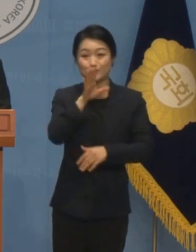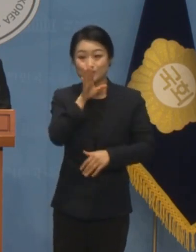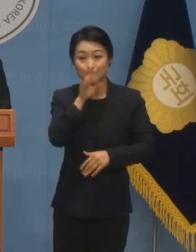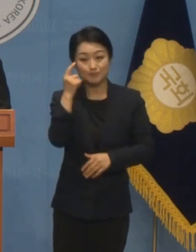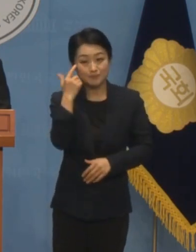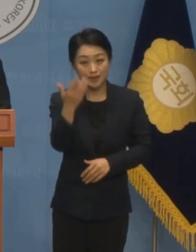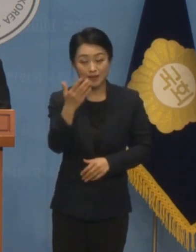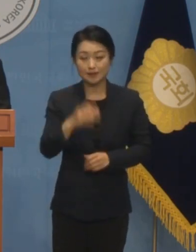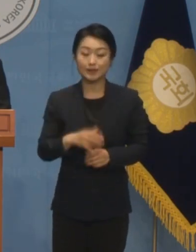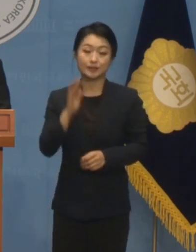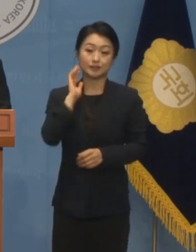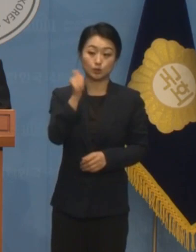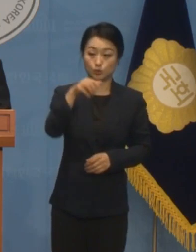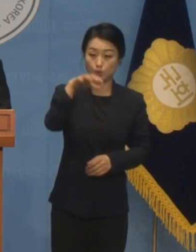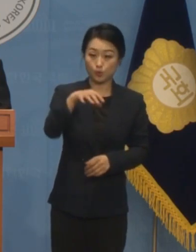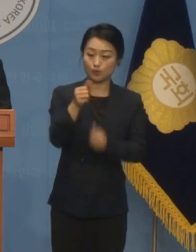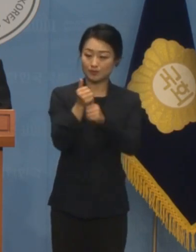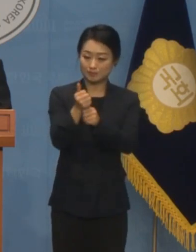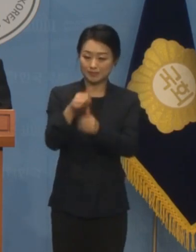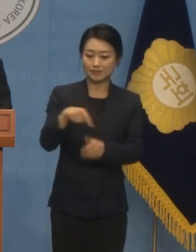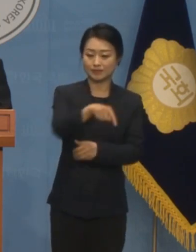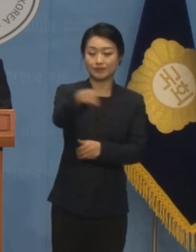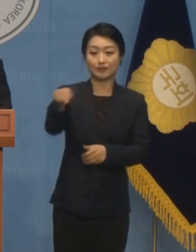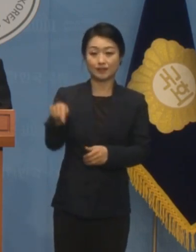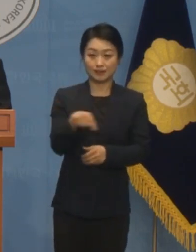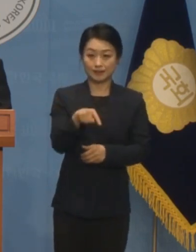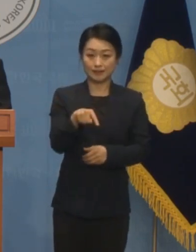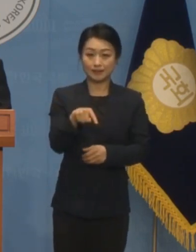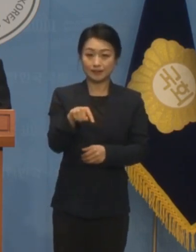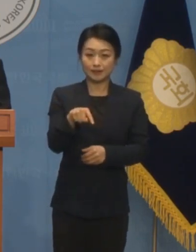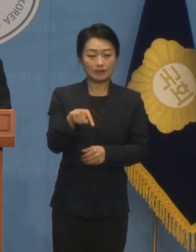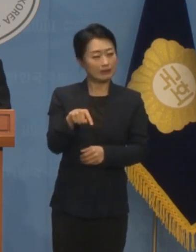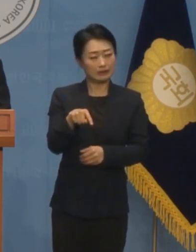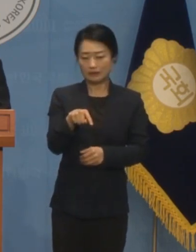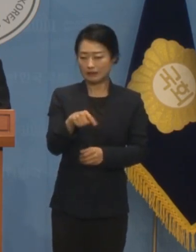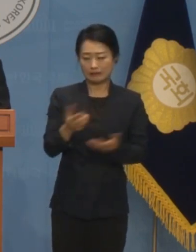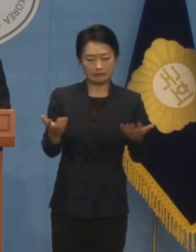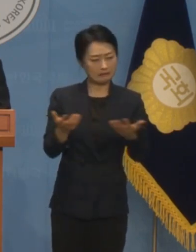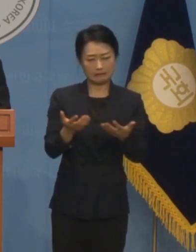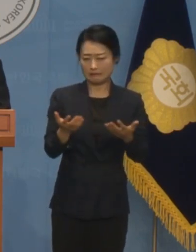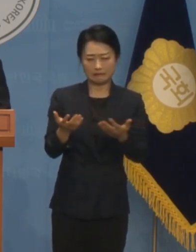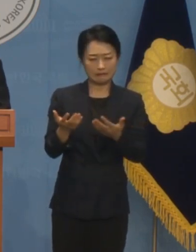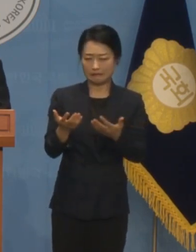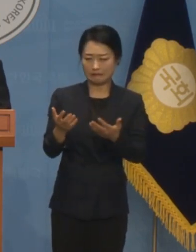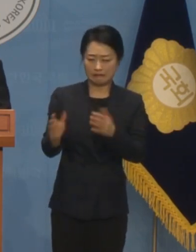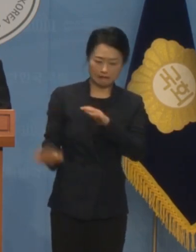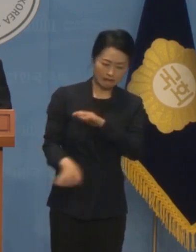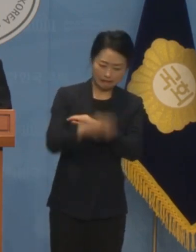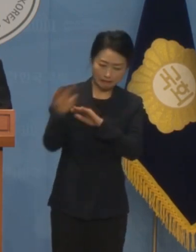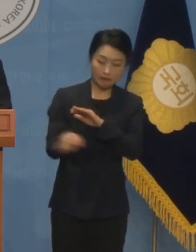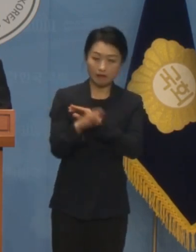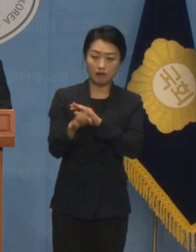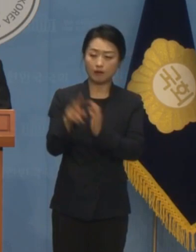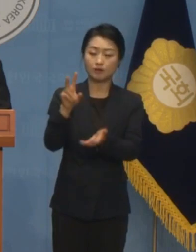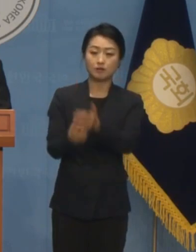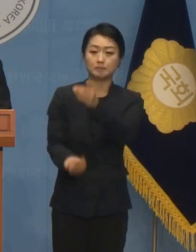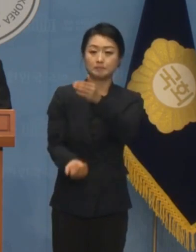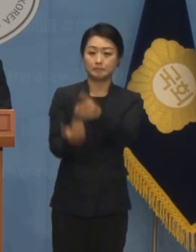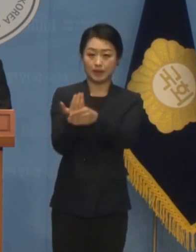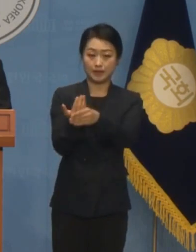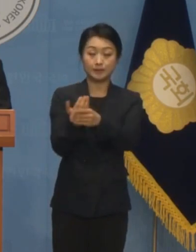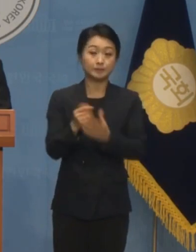대통령실 참모들의 범죄가 연이어 보도되며 대통령실의 근무기강이 땅에 떨어졌음이 만천하에 공개되고 있습니다.